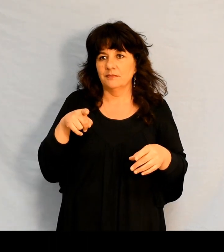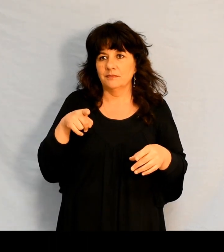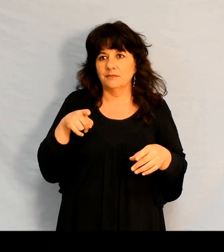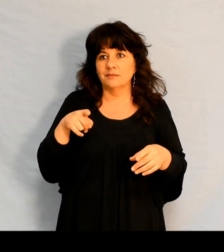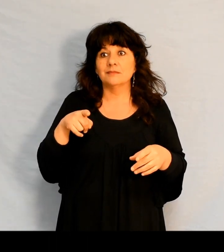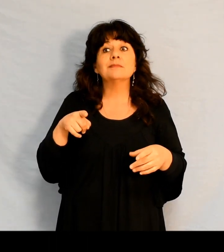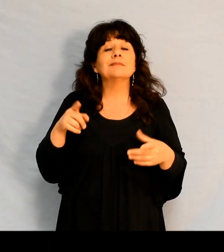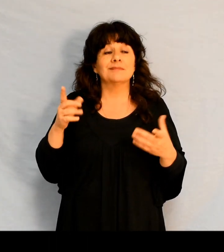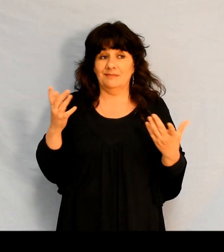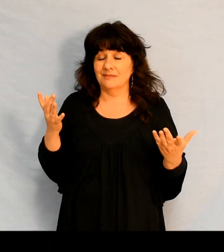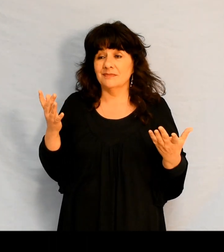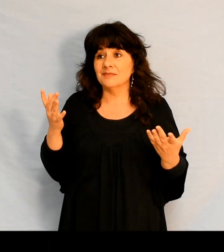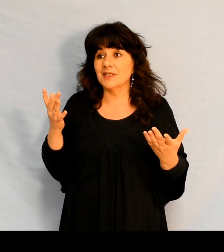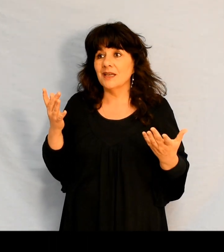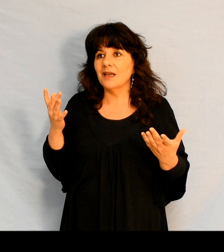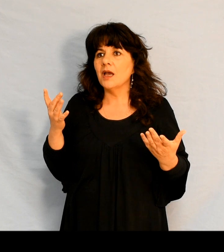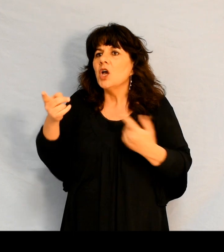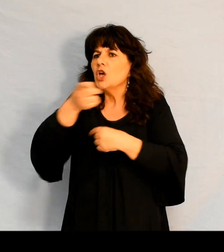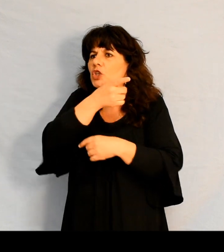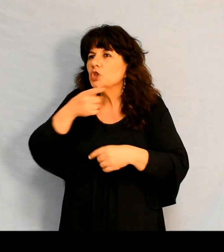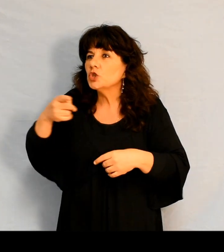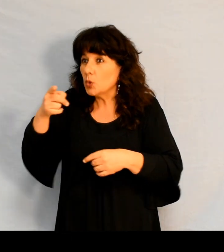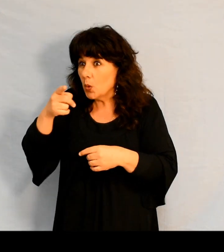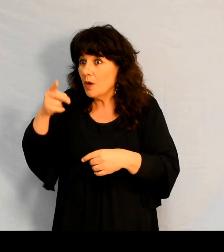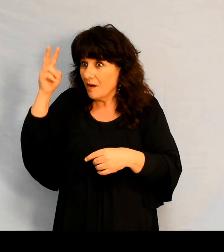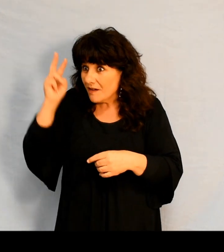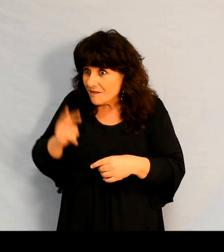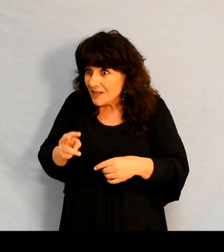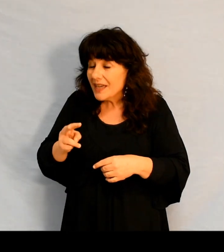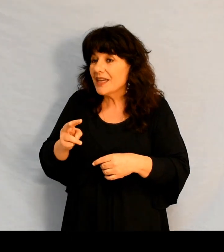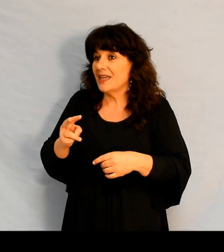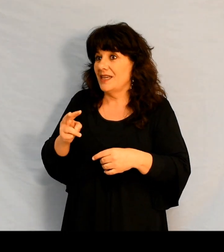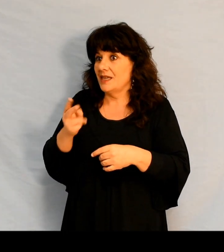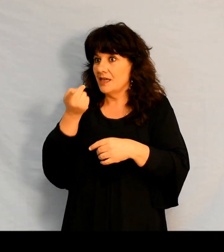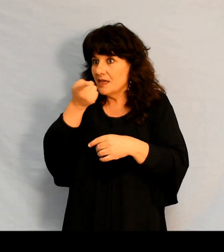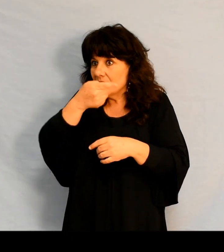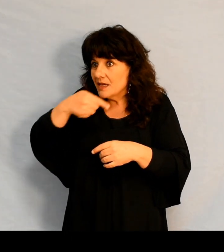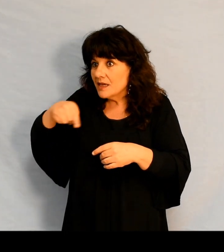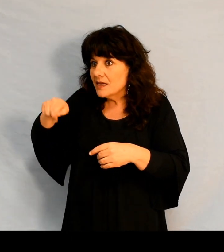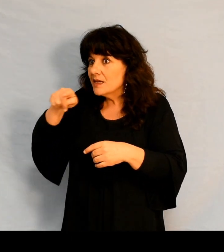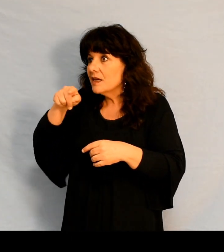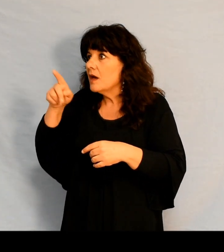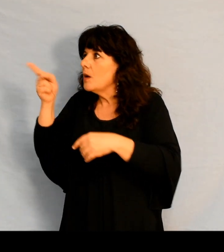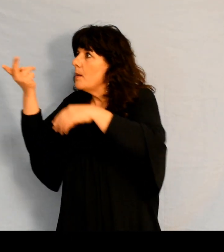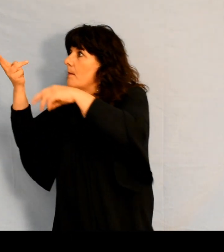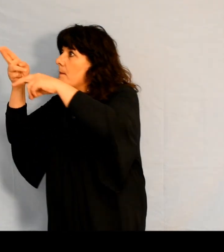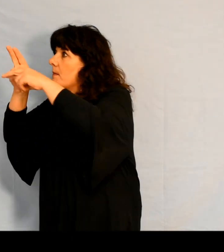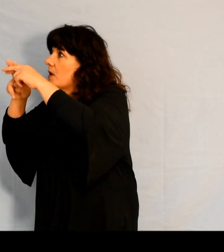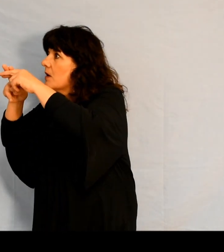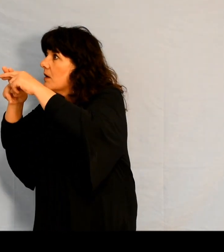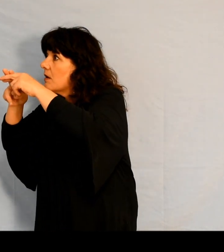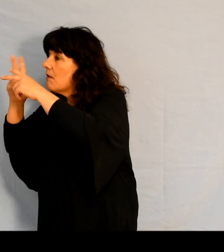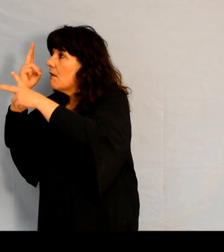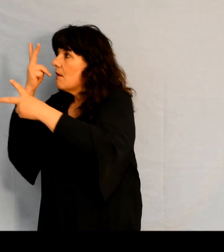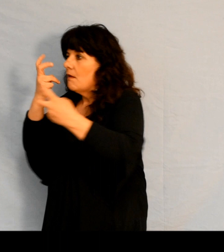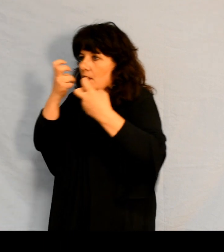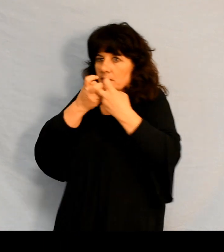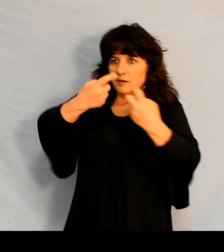Car si nous avons été unis à lui par une mort qui ressemble à la sienne, nous le serons aussi par